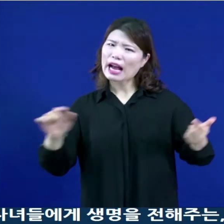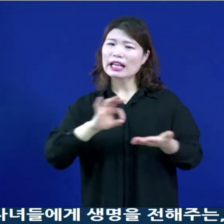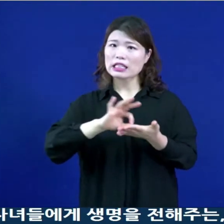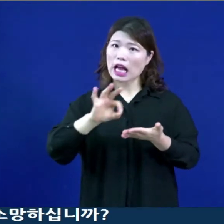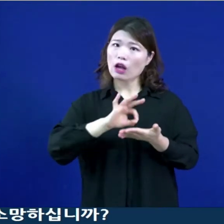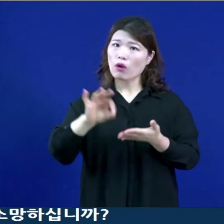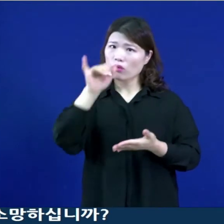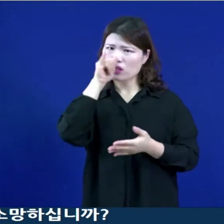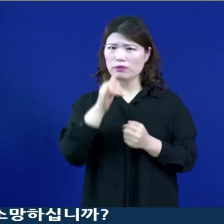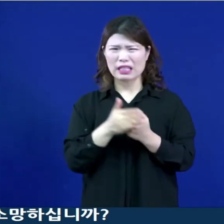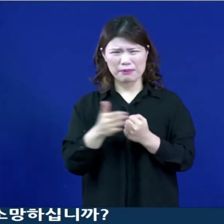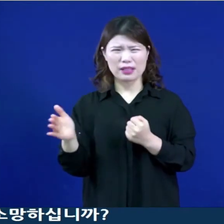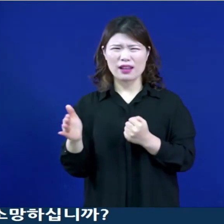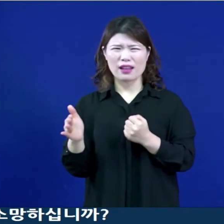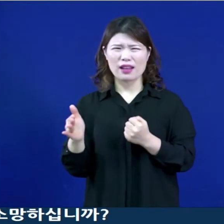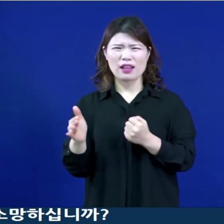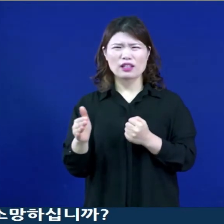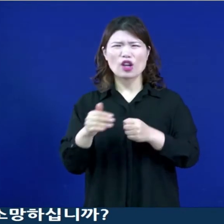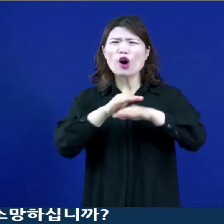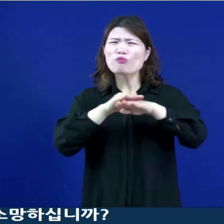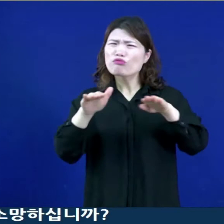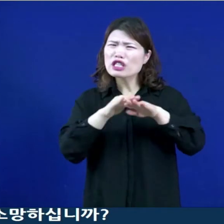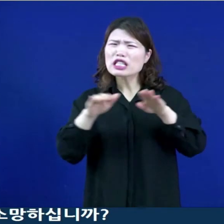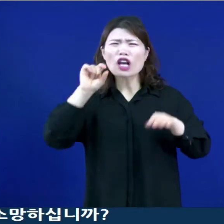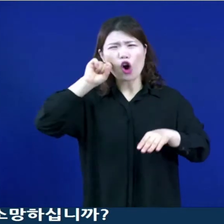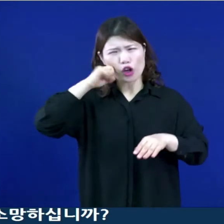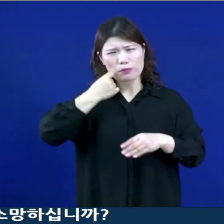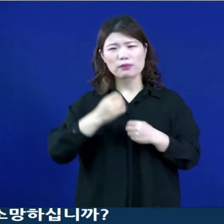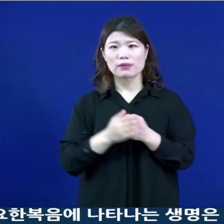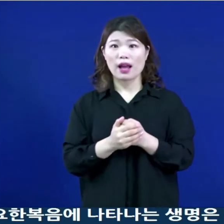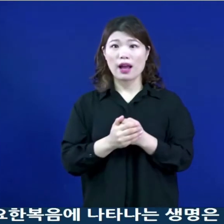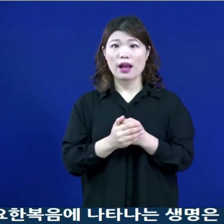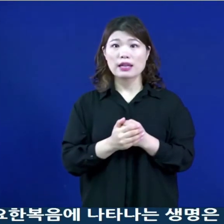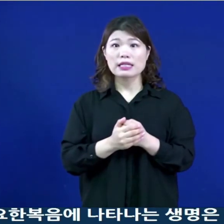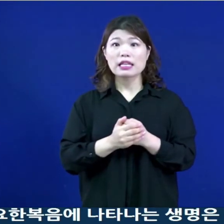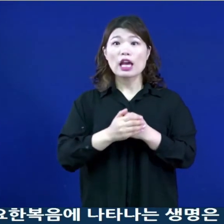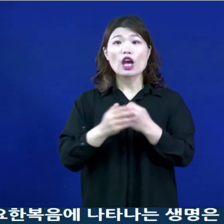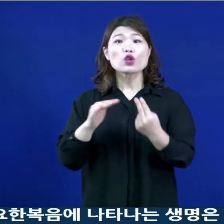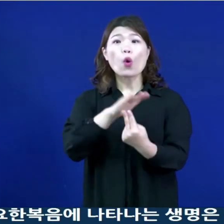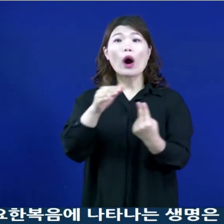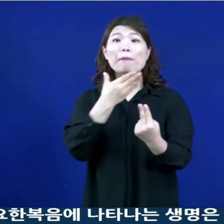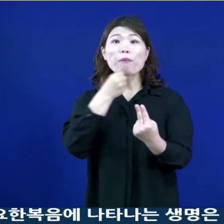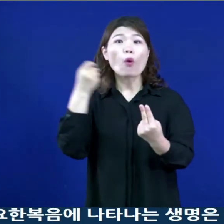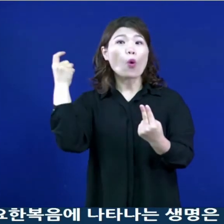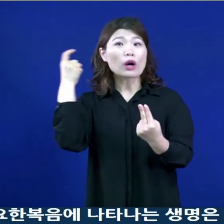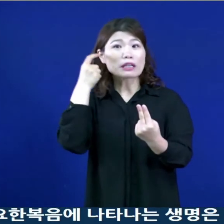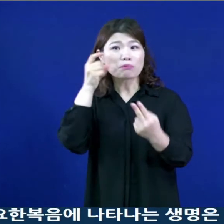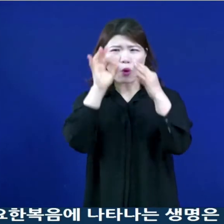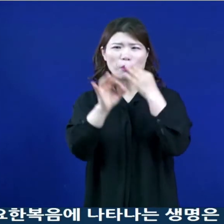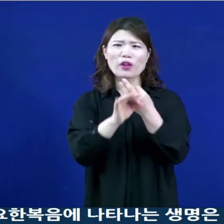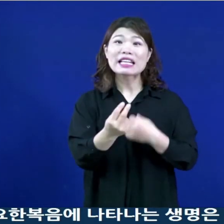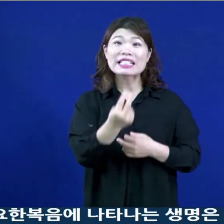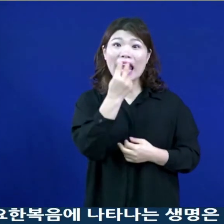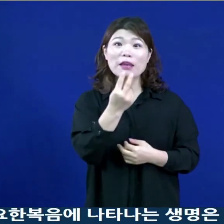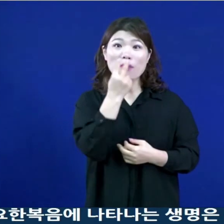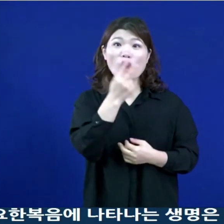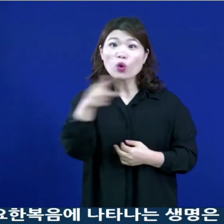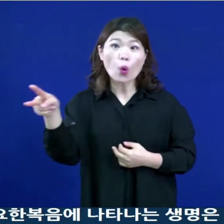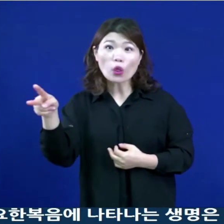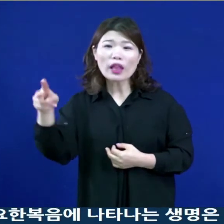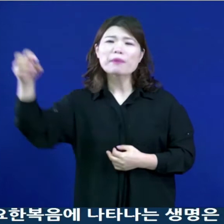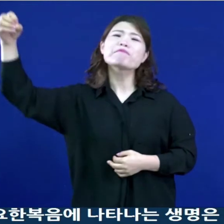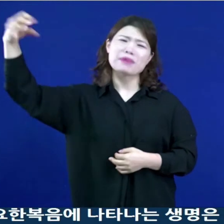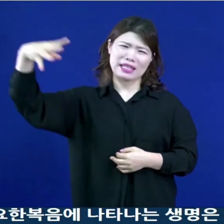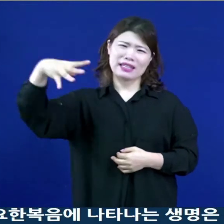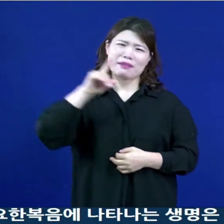풀이하는 게 쉽지가 않아요. 생명이란 말을 요한복음에선 빛이라고도 설명하죠. 태초에